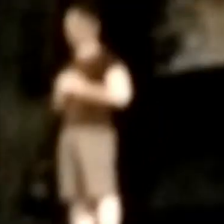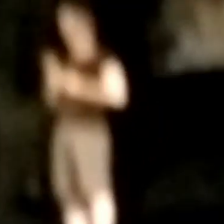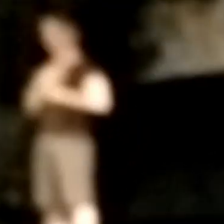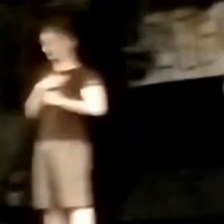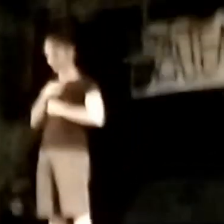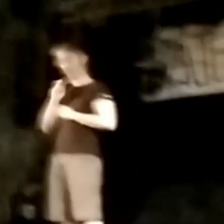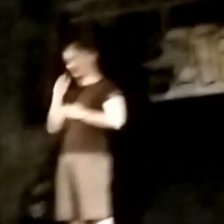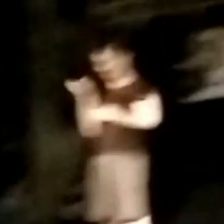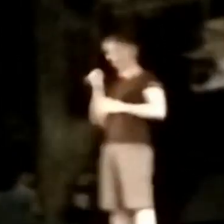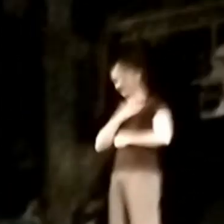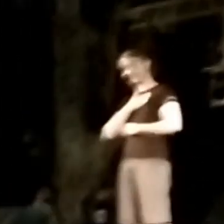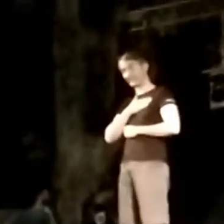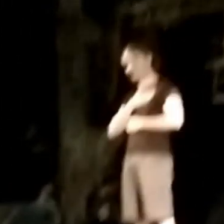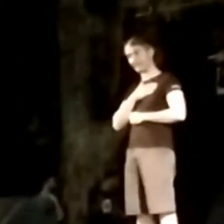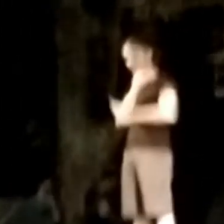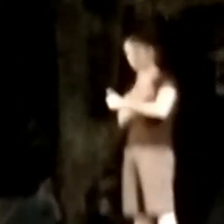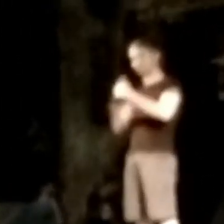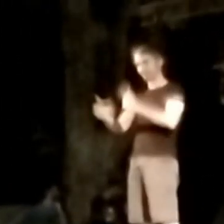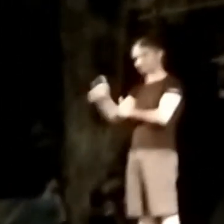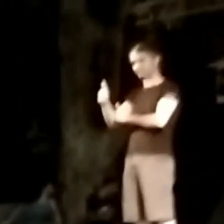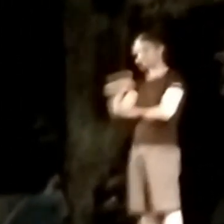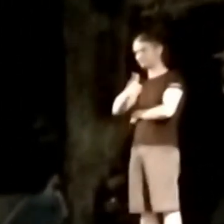les alternatives que vam posar